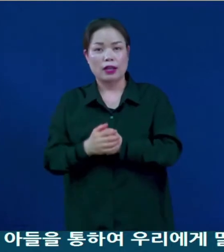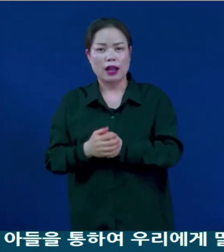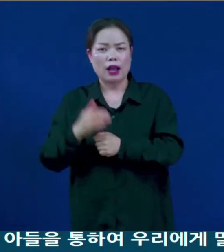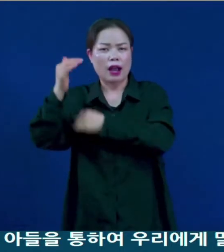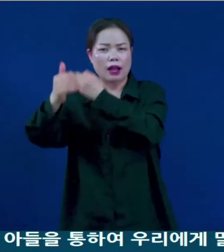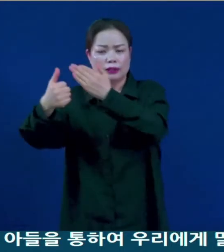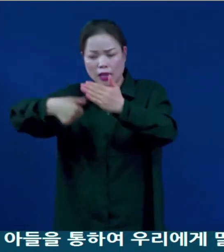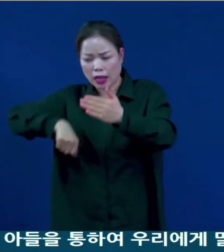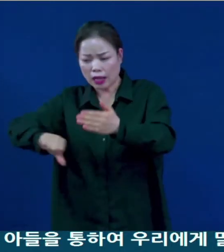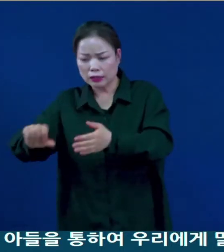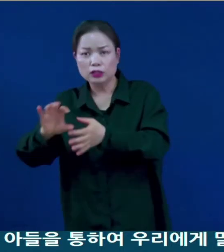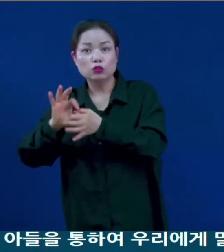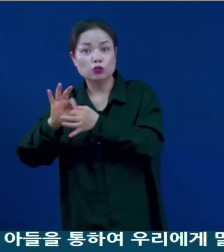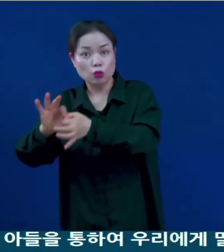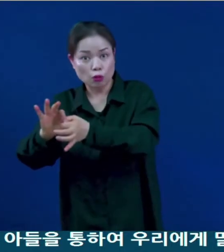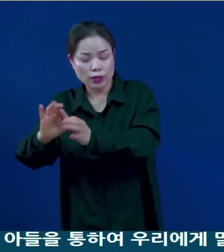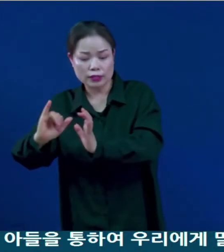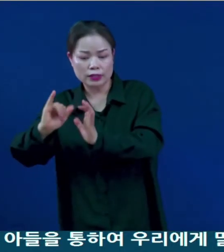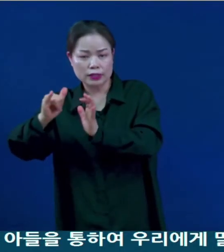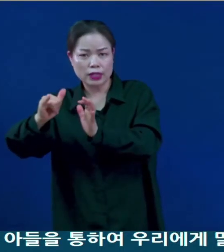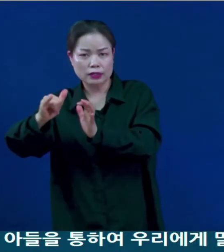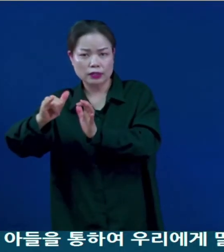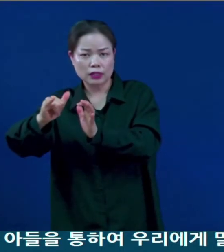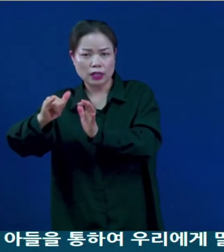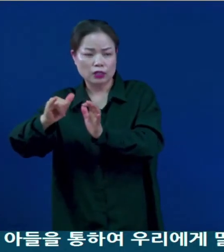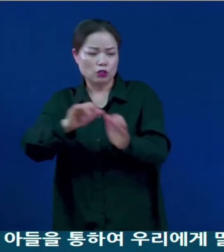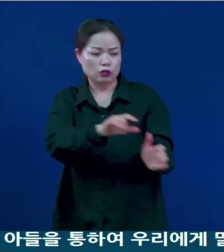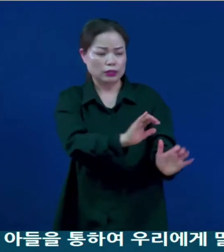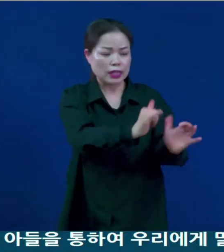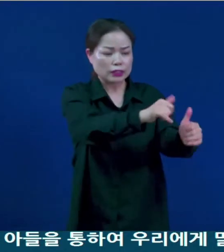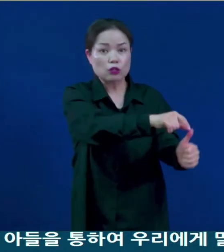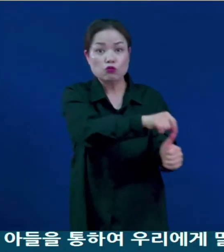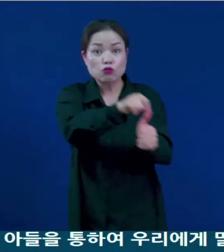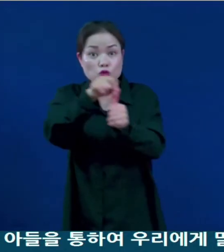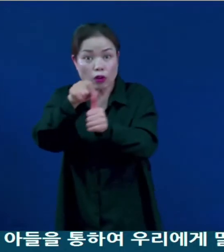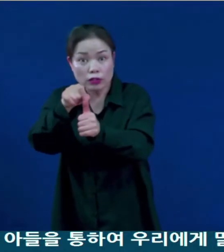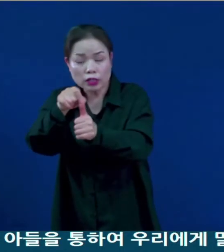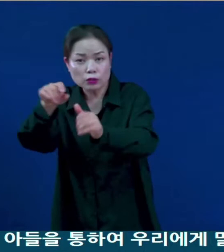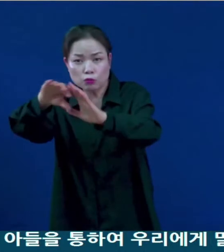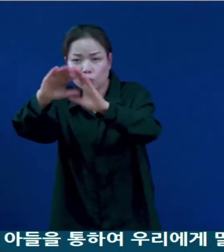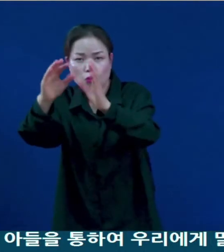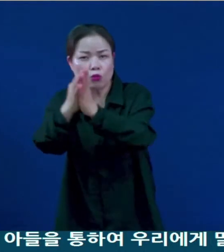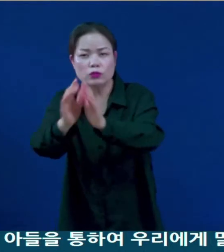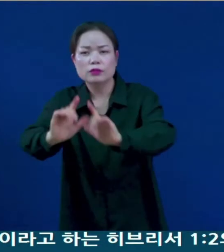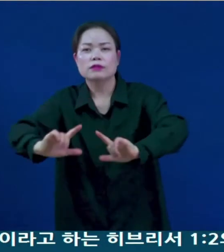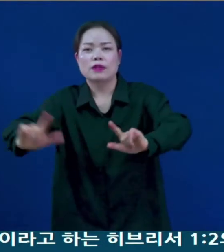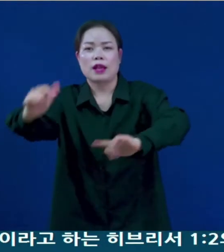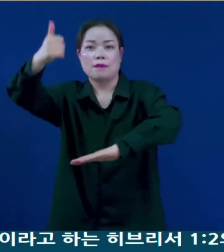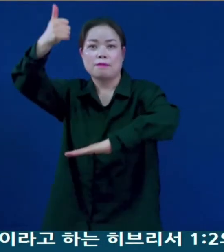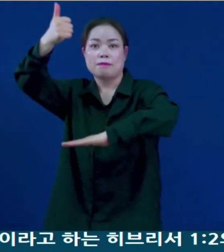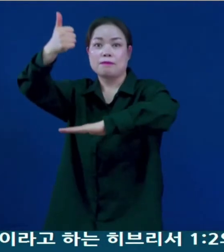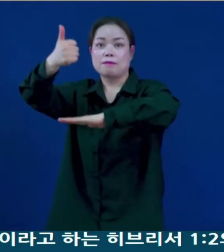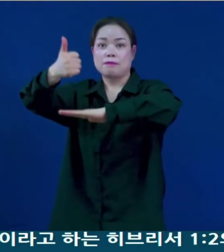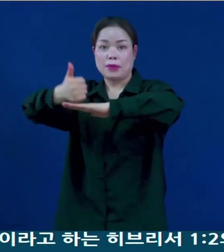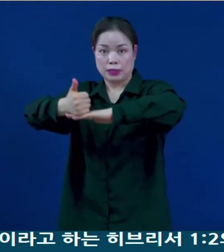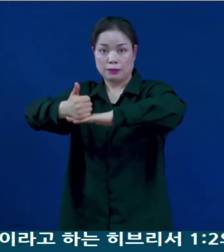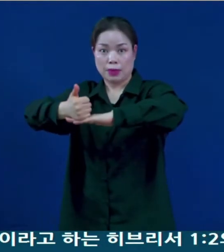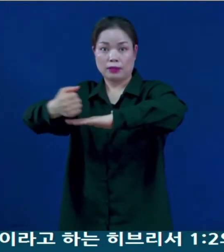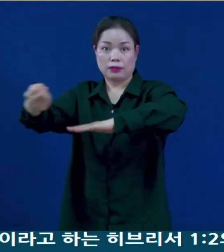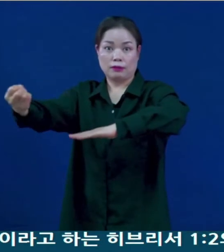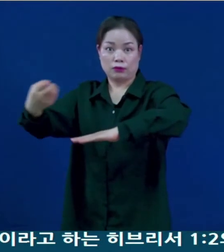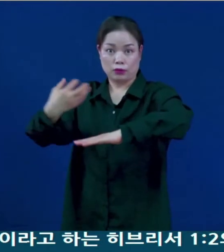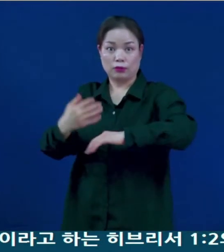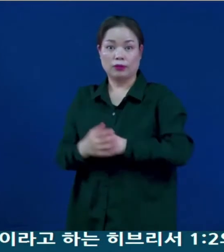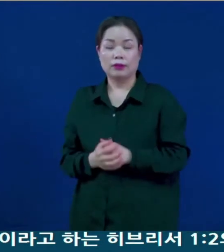하나님이 아들을 통해 세상의 구원의 말씀을 이 모든 날 마지막에 하셨다고